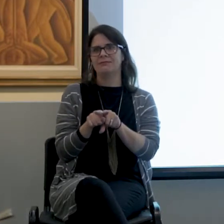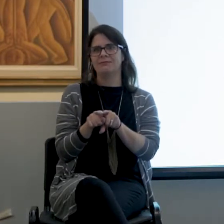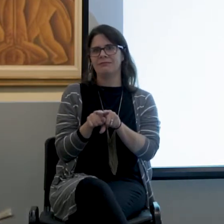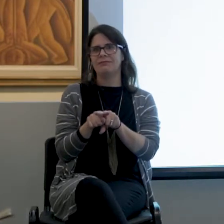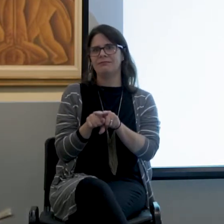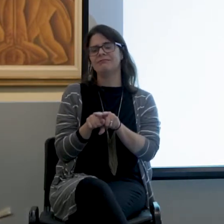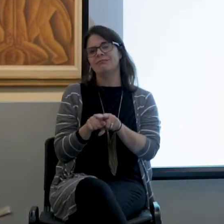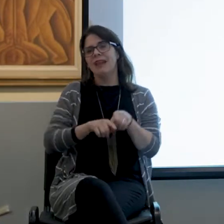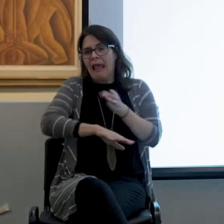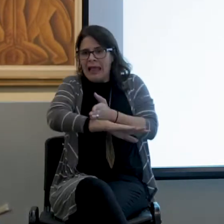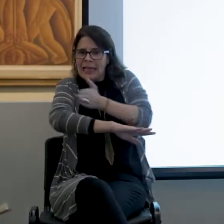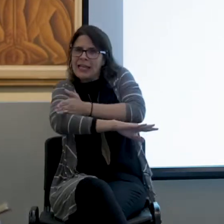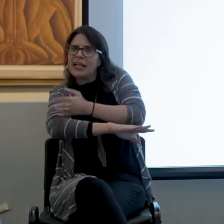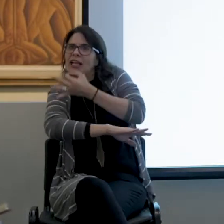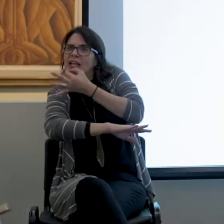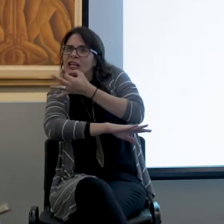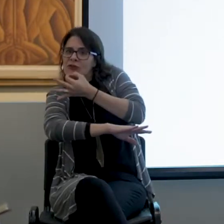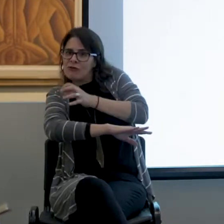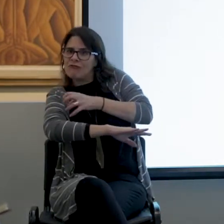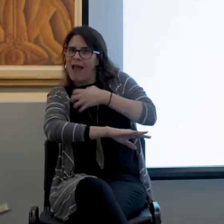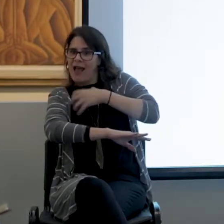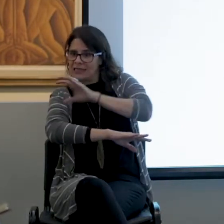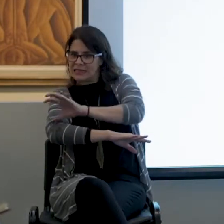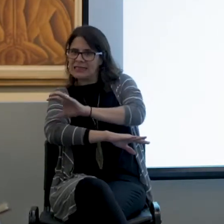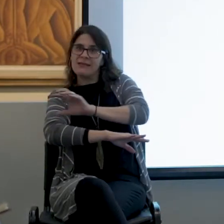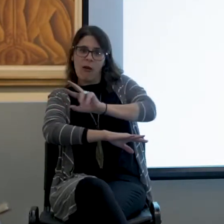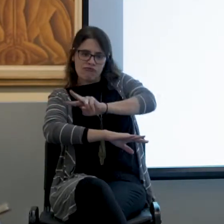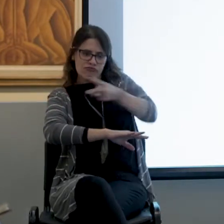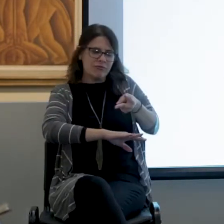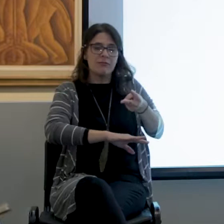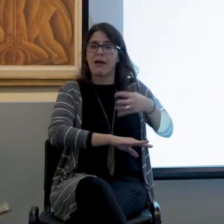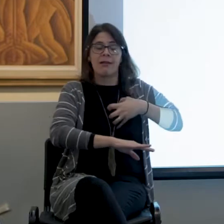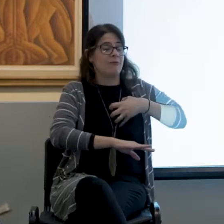o crítico moderno, no sentido do crítico modernista,